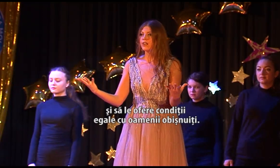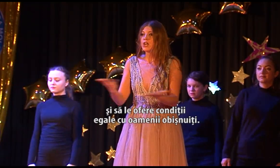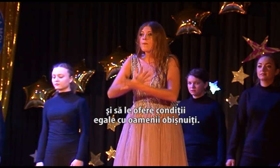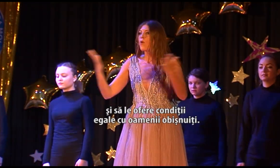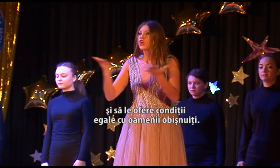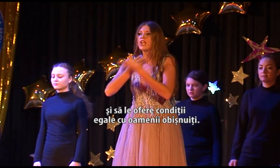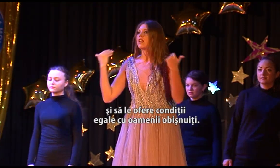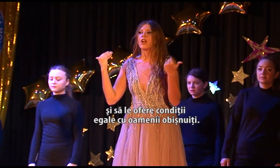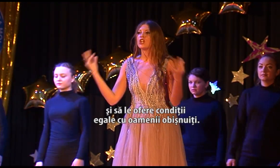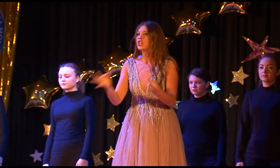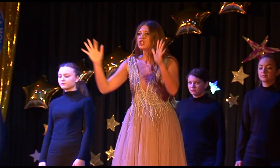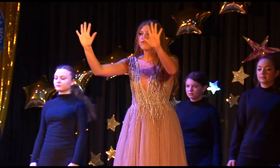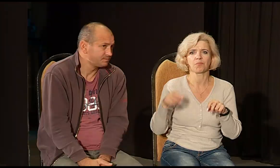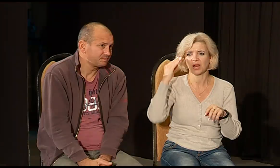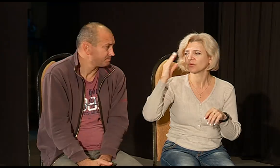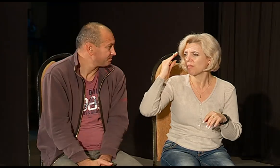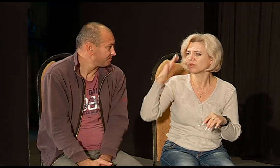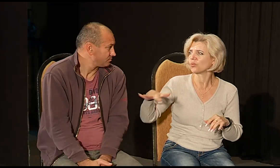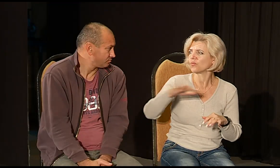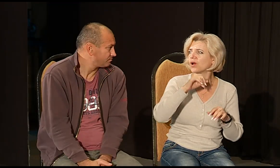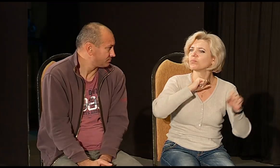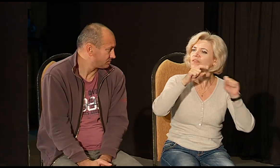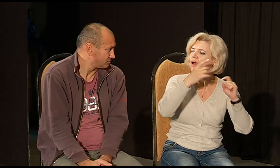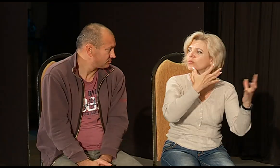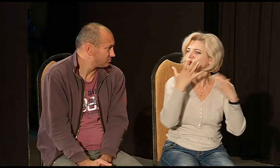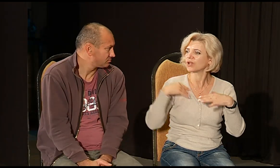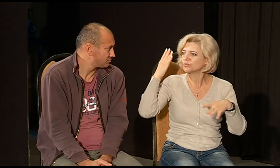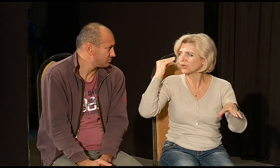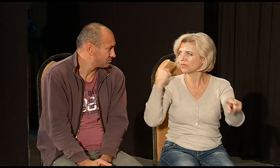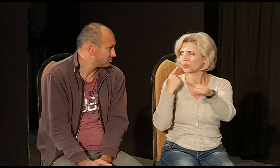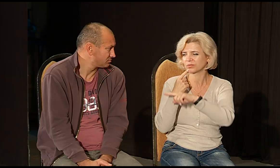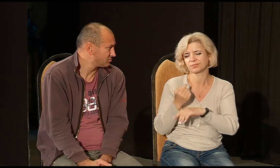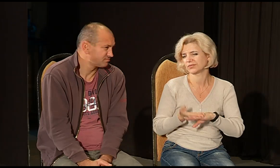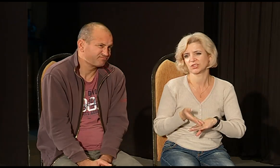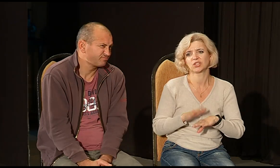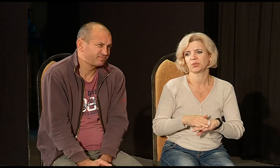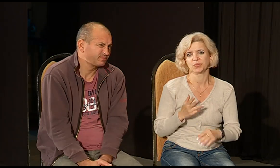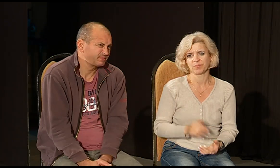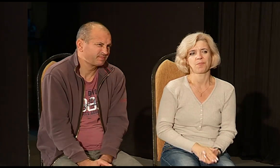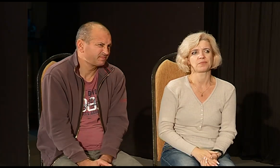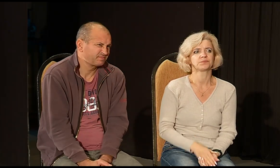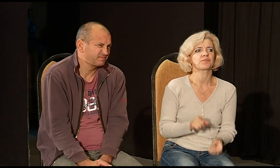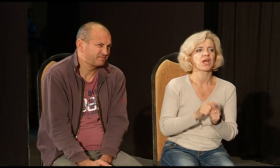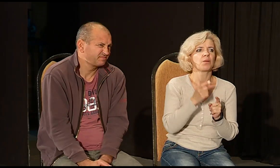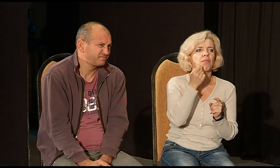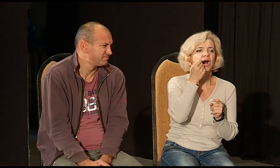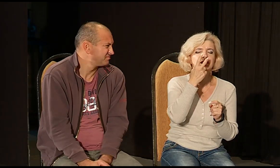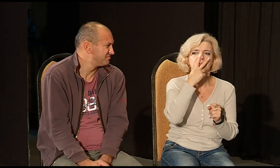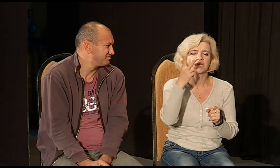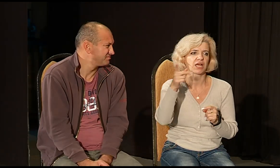oamenii obișnuiți. Statul nu prea sare la nevoile persoanelor cu deficiență de auz, dar nu vorbim numai